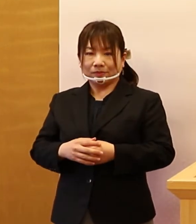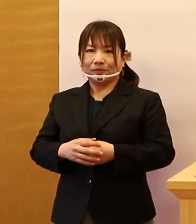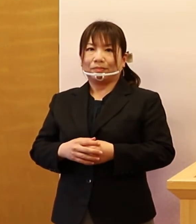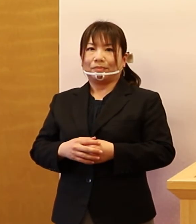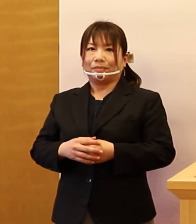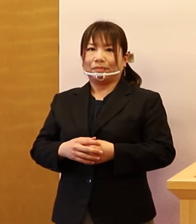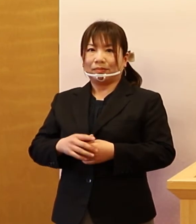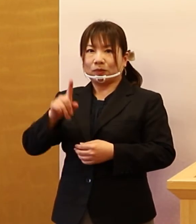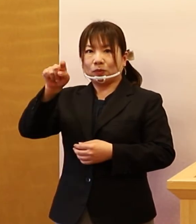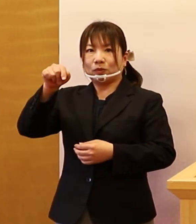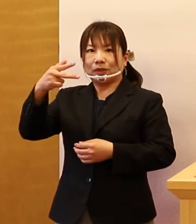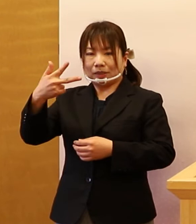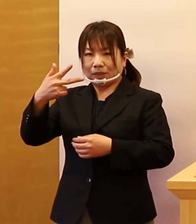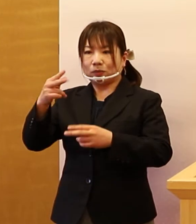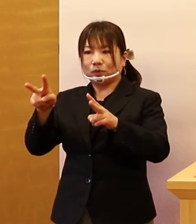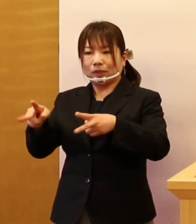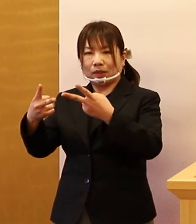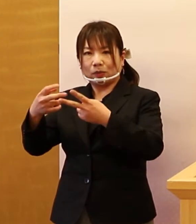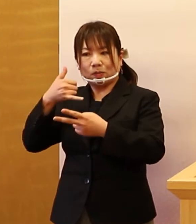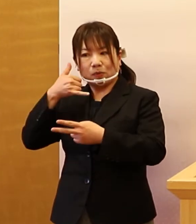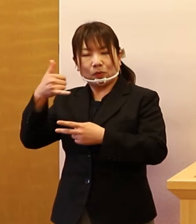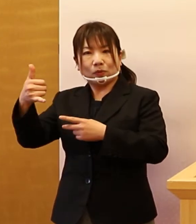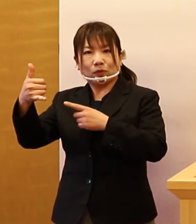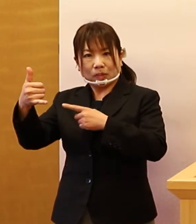市コールセンター